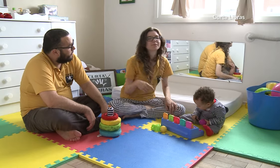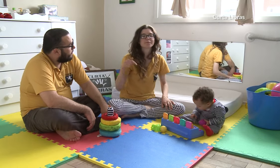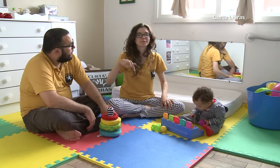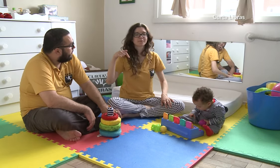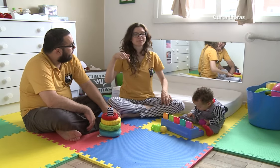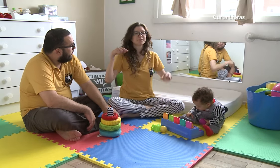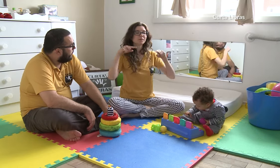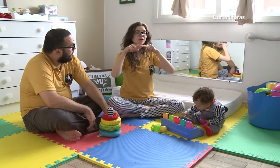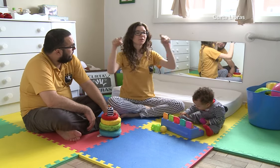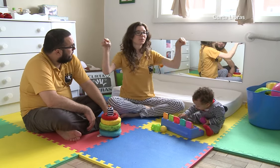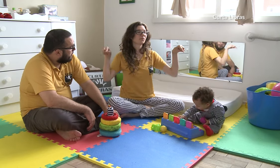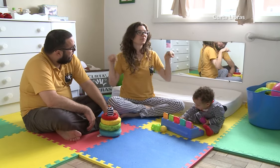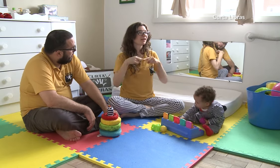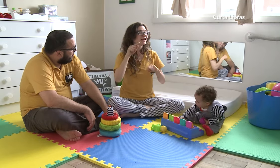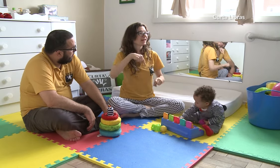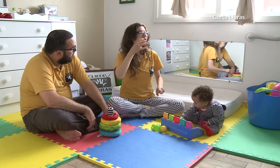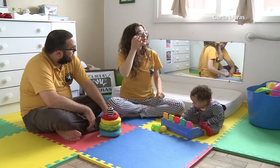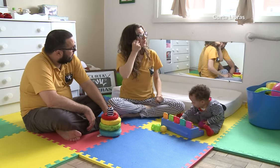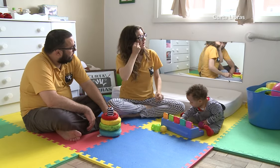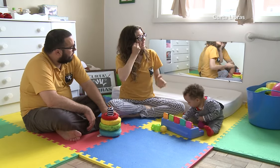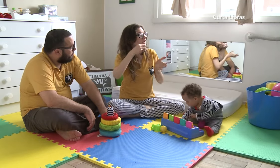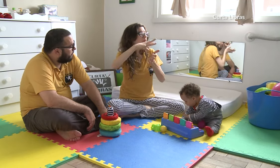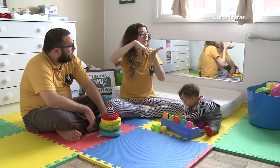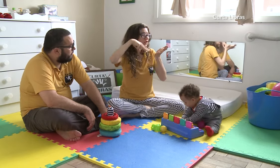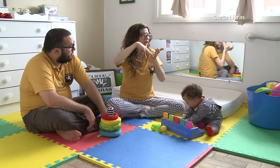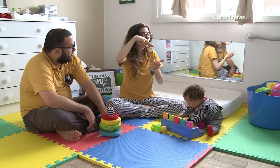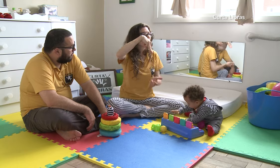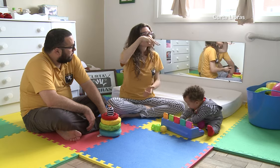Bom, este é um quarto baseado no método montessoriano.